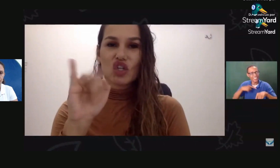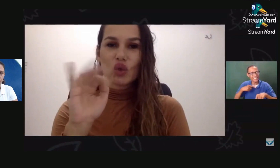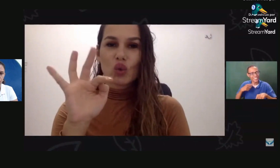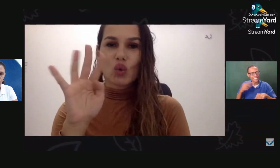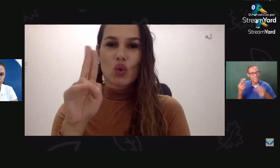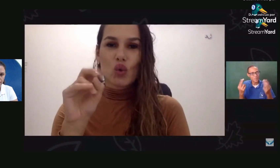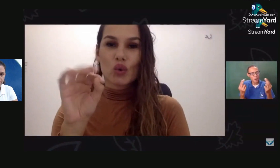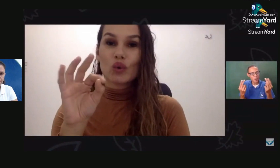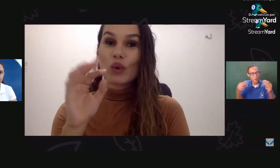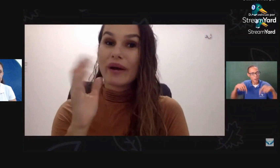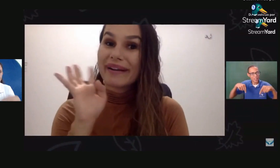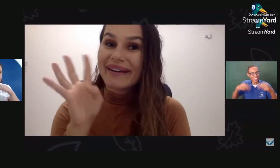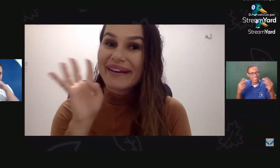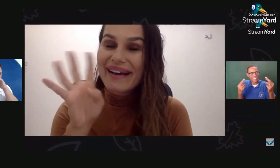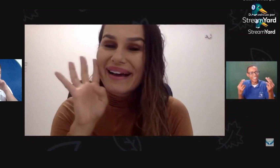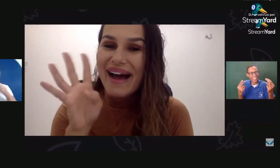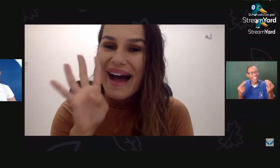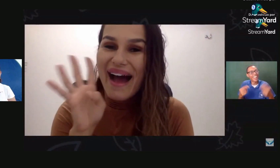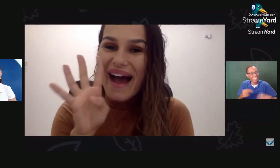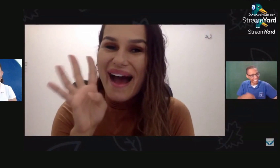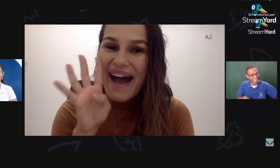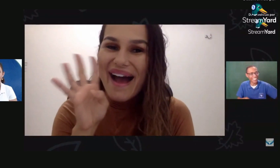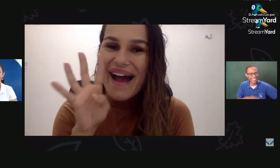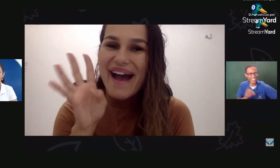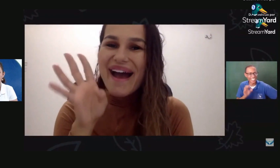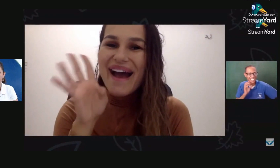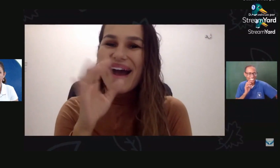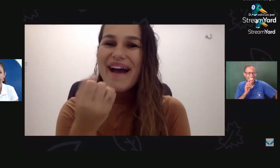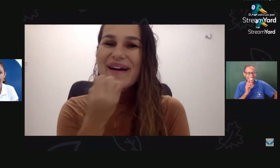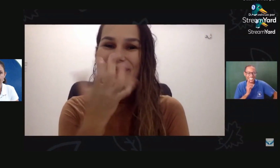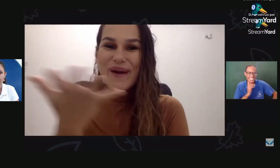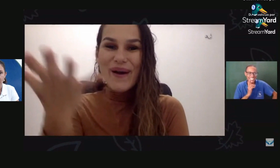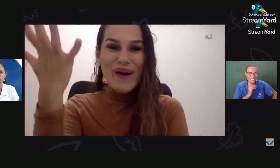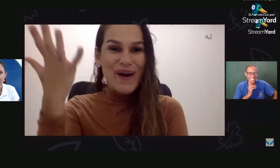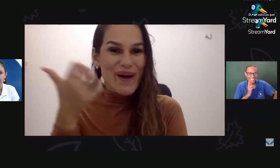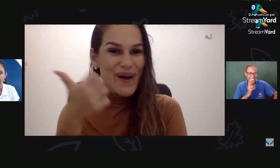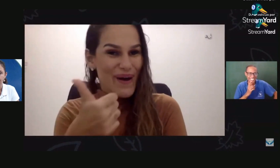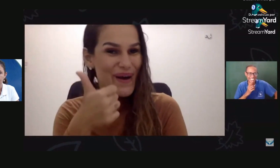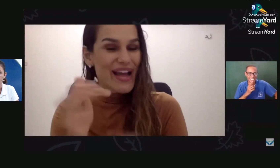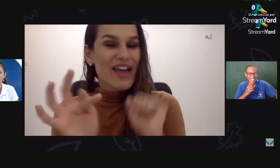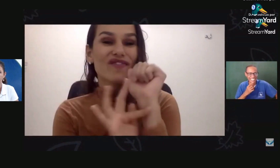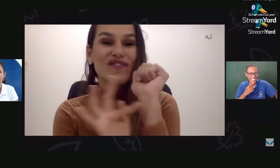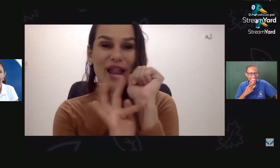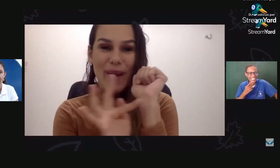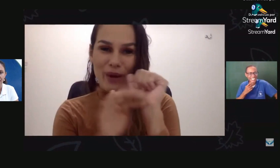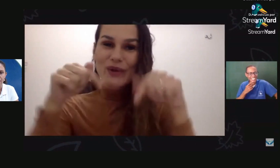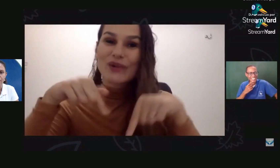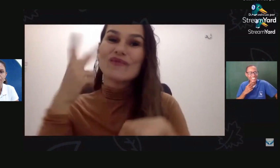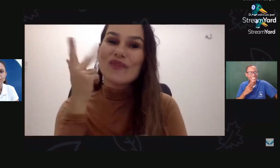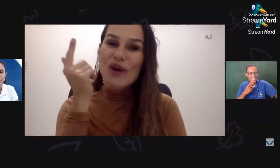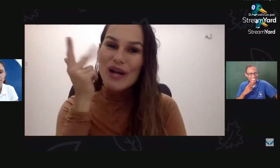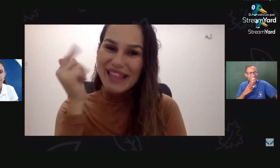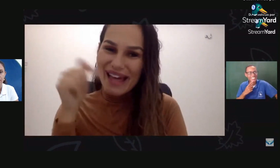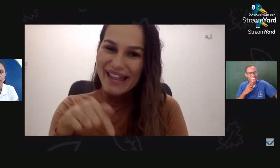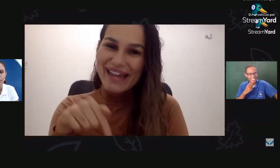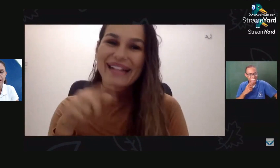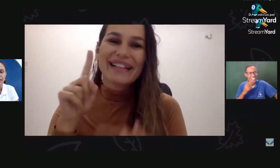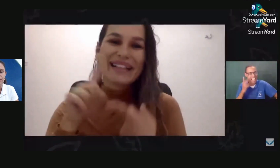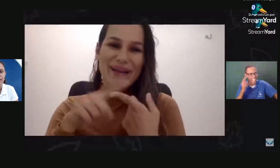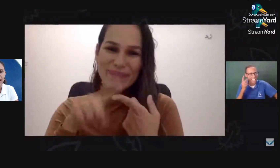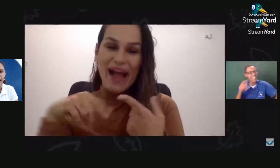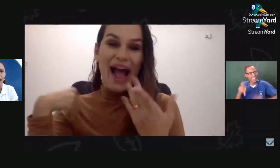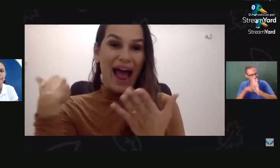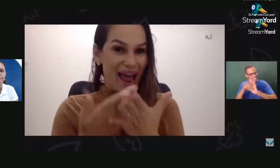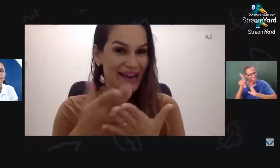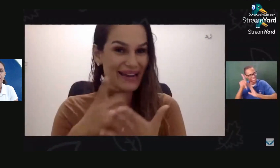Felipe Smaldoni, que era, né? Aqui também tem uma escola assim, que bom, que legal, Felipe Smaldoni, aqui